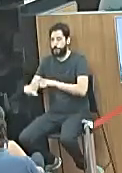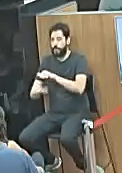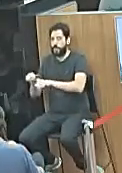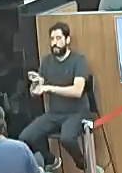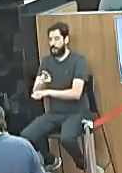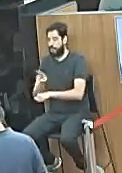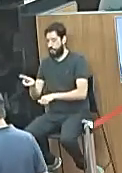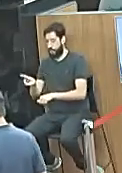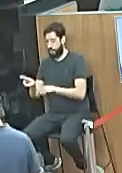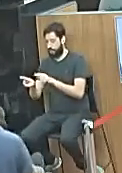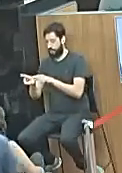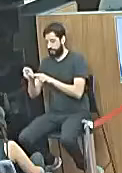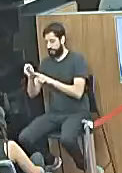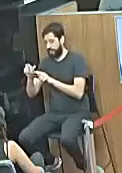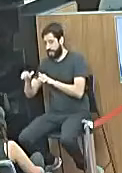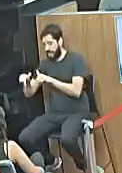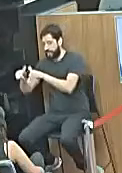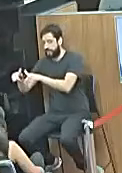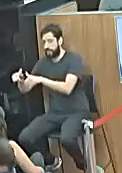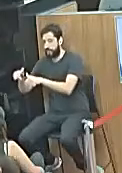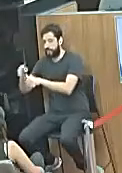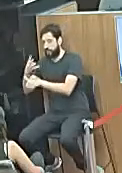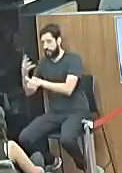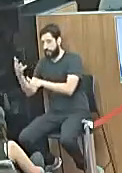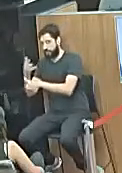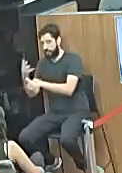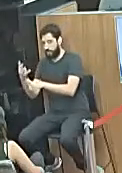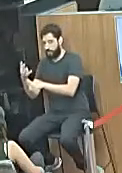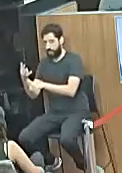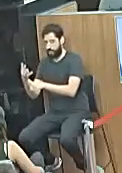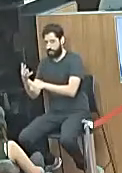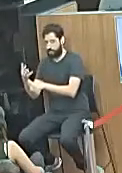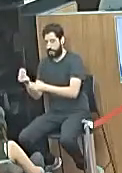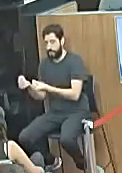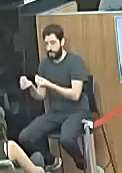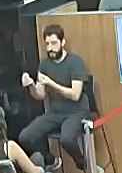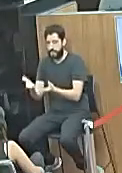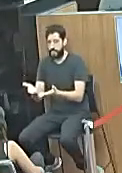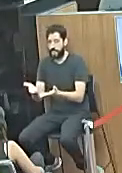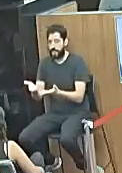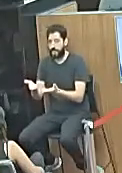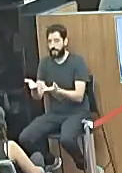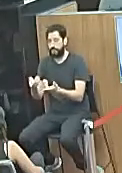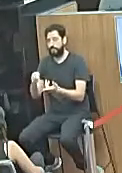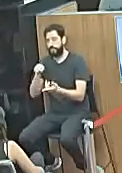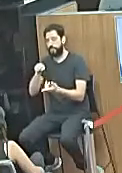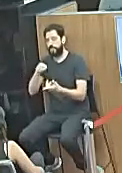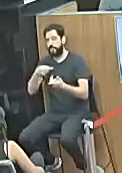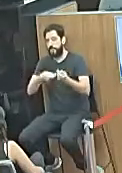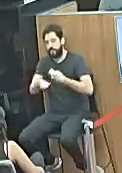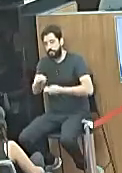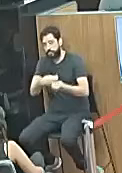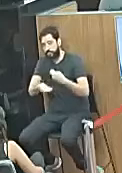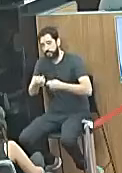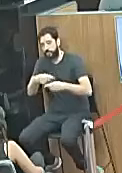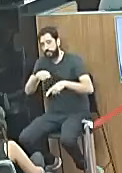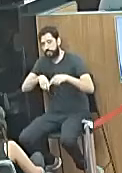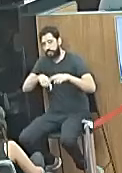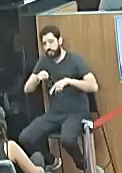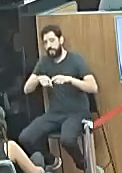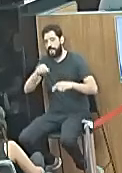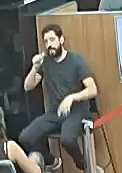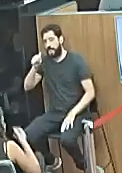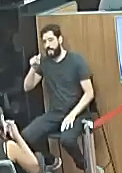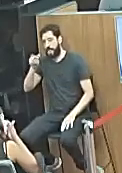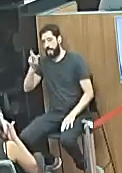ação ação 44 garantir a comercialização dos produtos da agroecologia